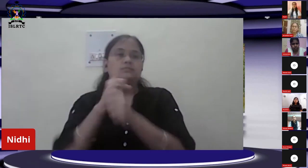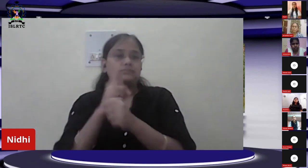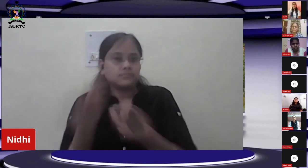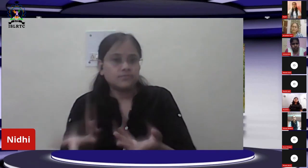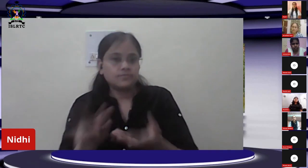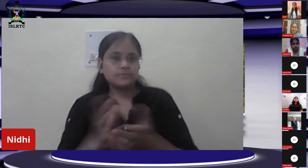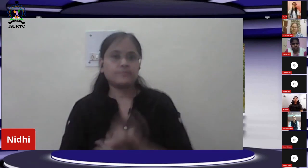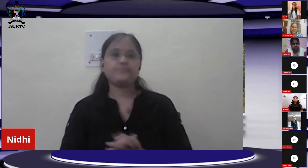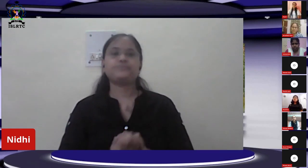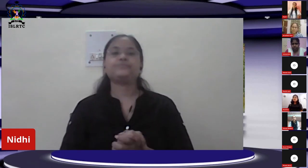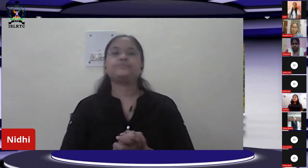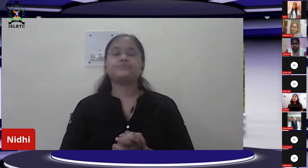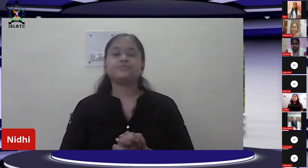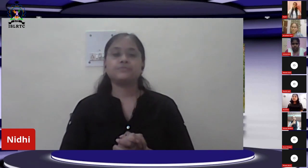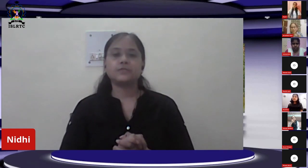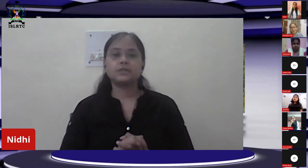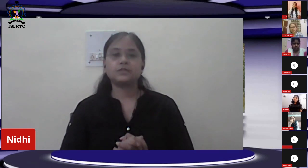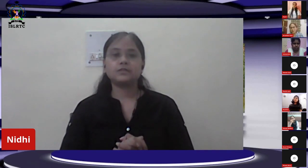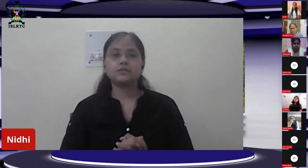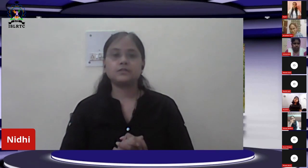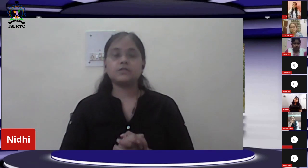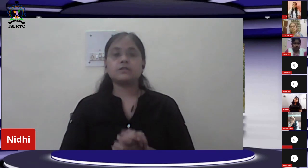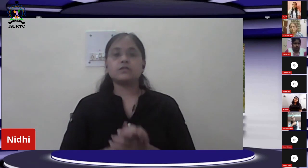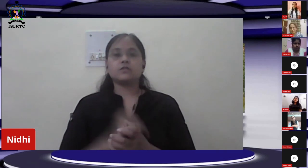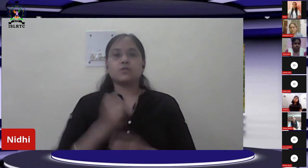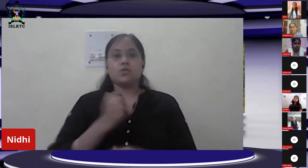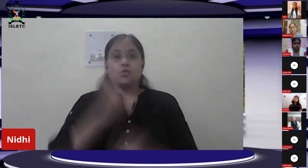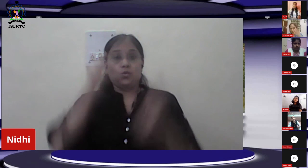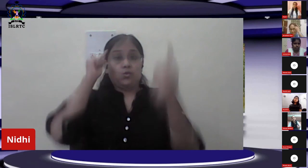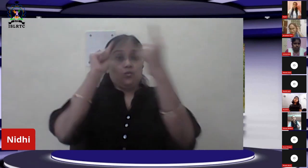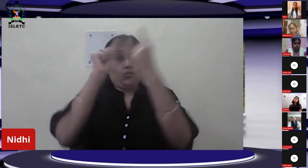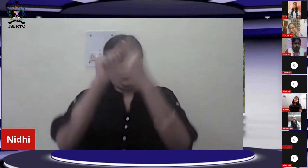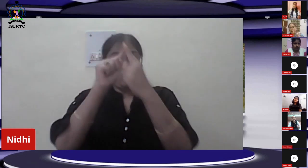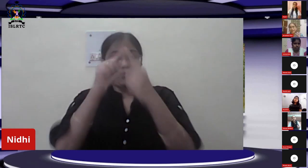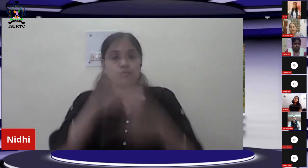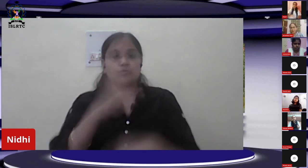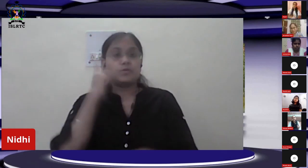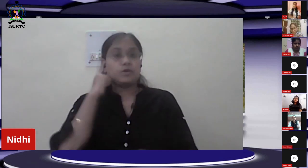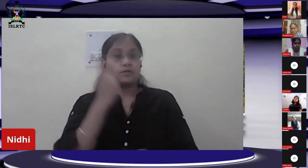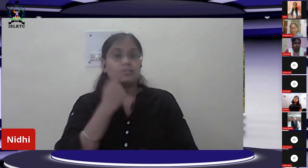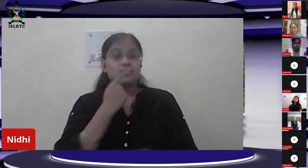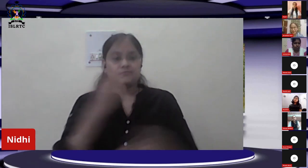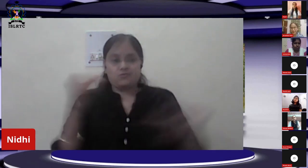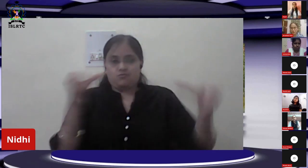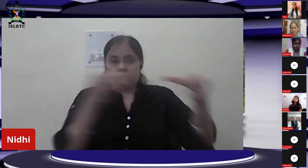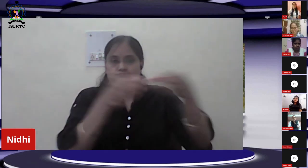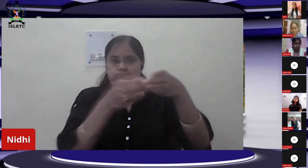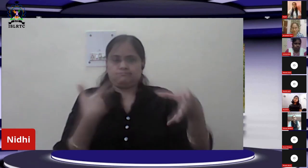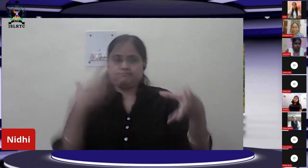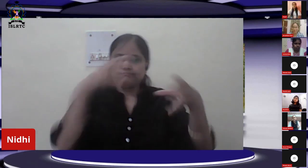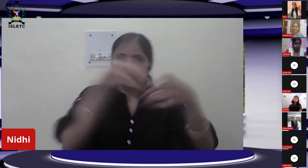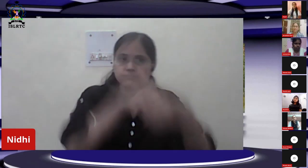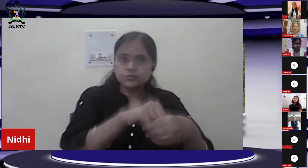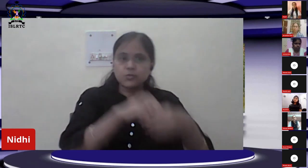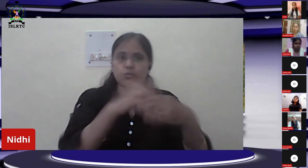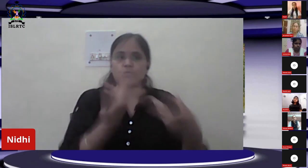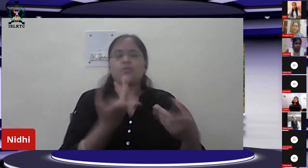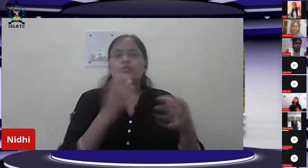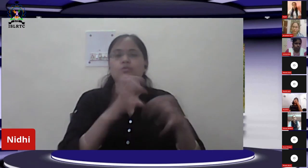तो जिस उद्देश्य से हम इस कम्युनिटी में आ रहे हैं, इस कम्युनिटी के लिए जो आप पढ़ाई कर रहे हो कोर्स कर रहे